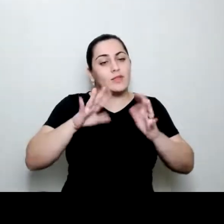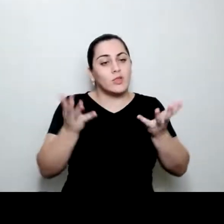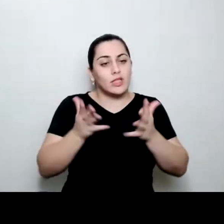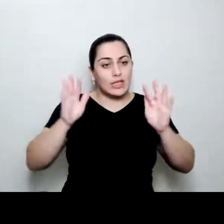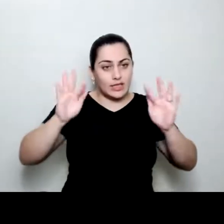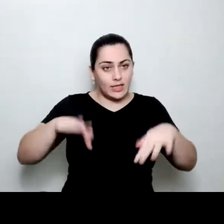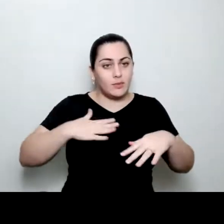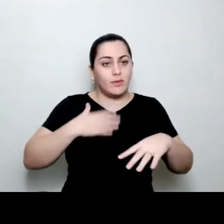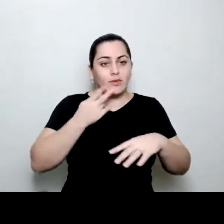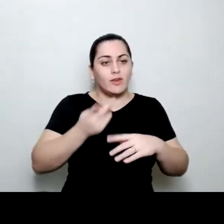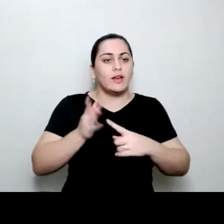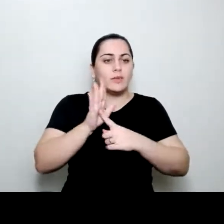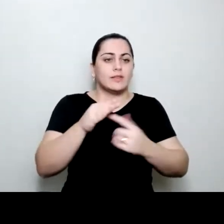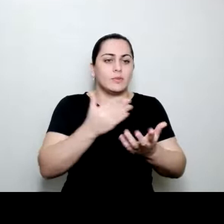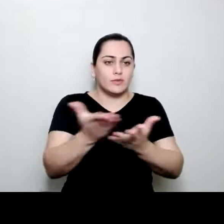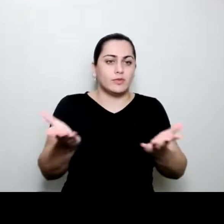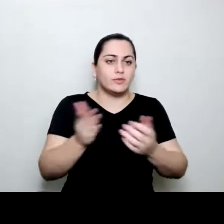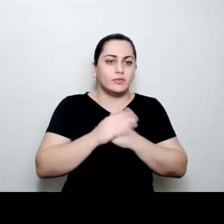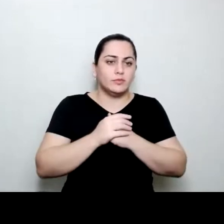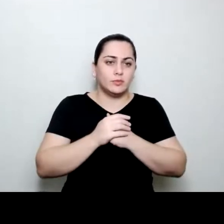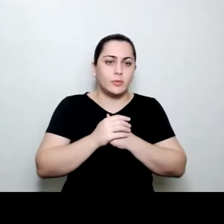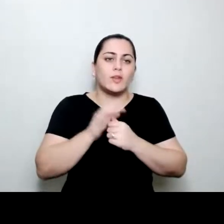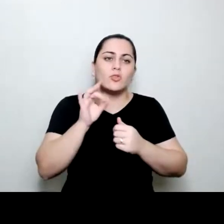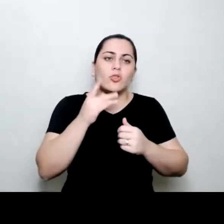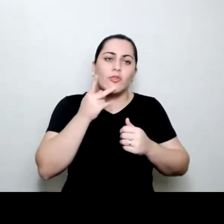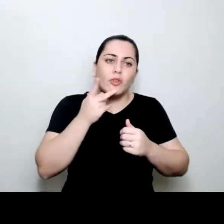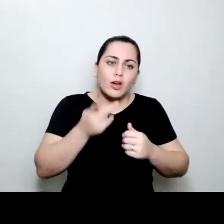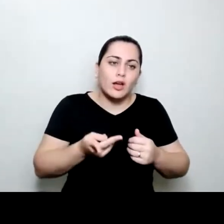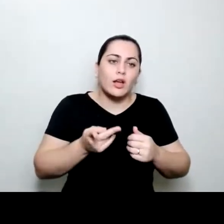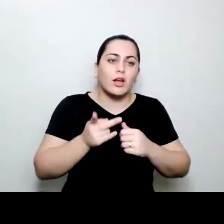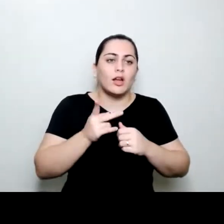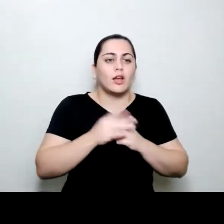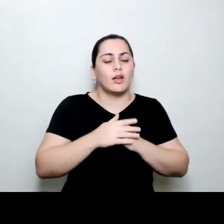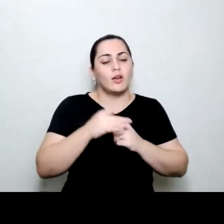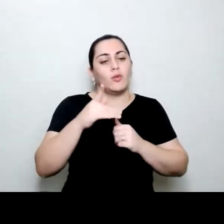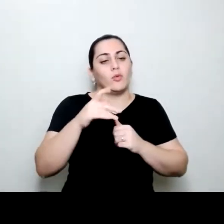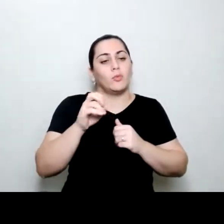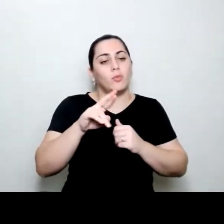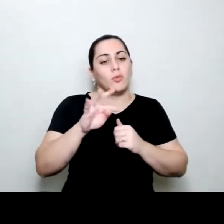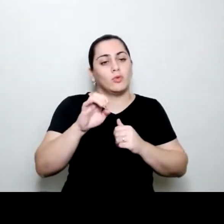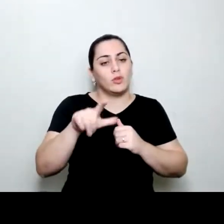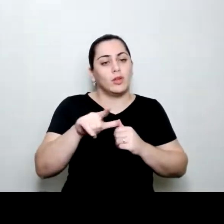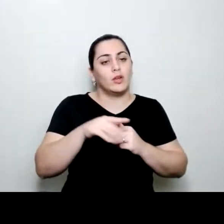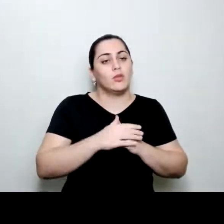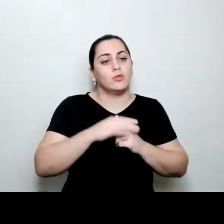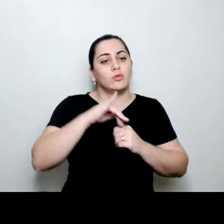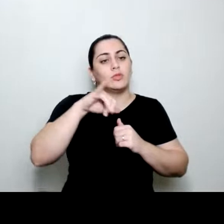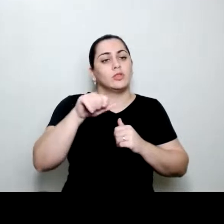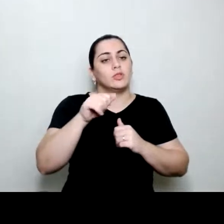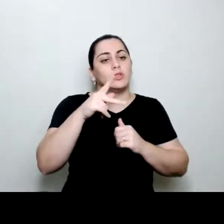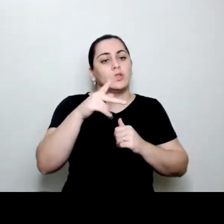minha fala apresentando para vocês, só mencionando o portal Japiim, que é um portal que eu venho